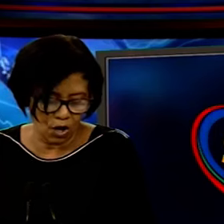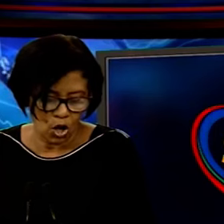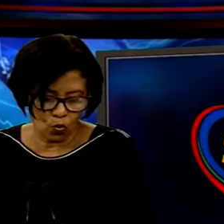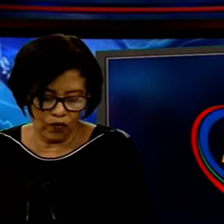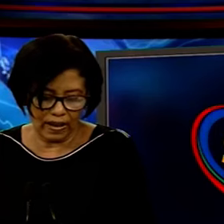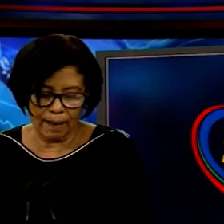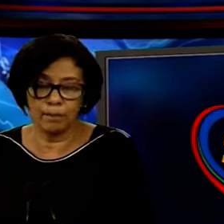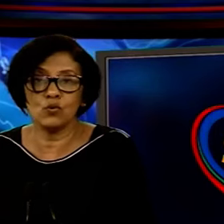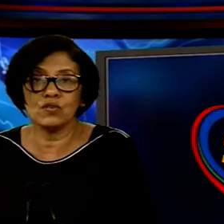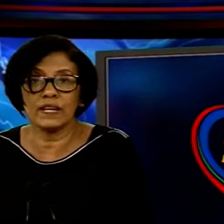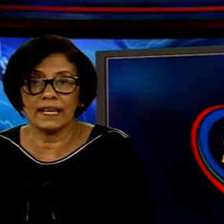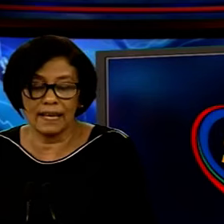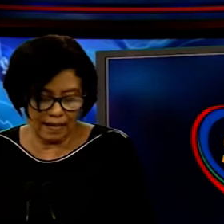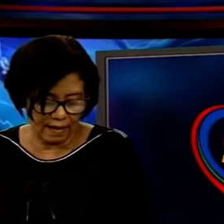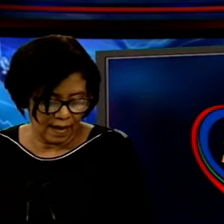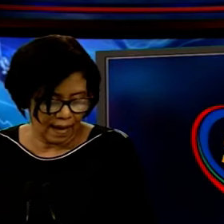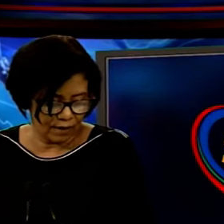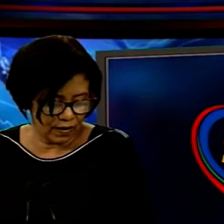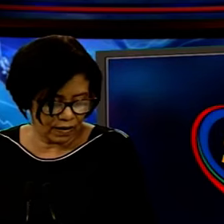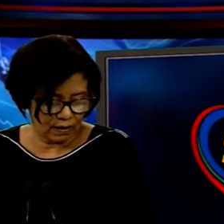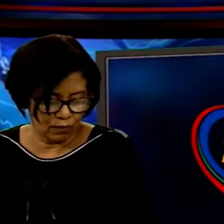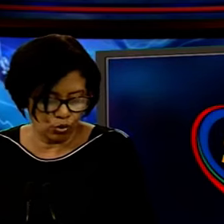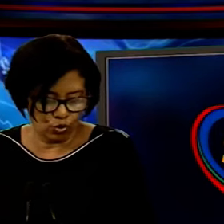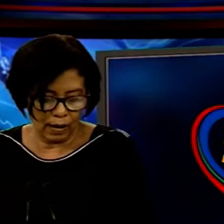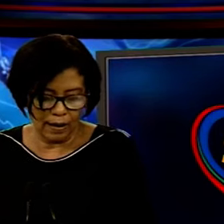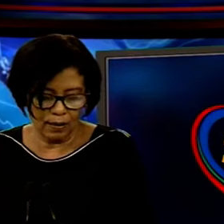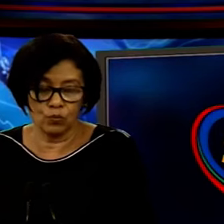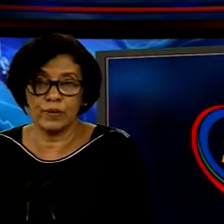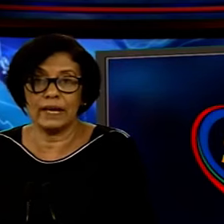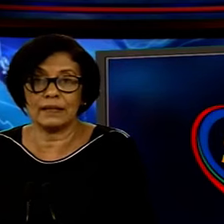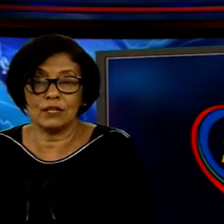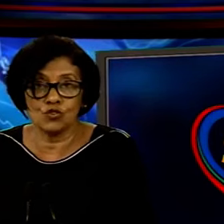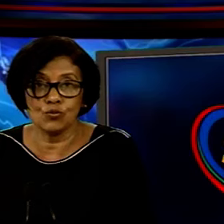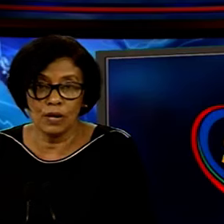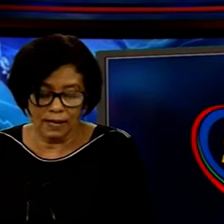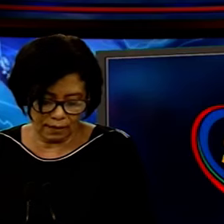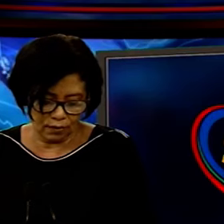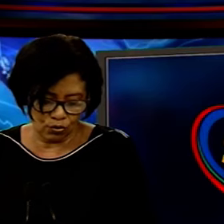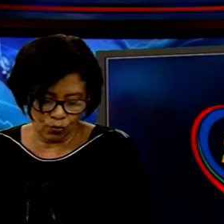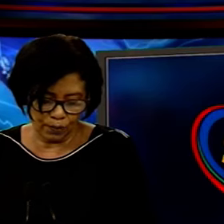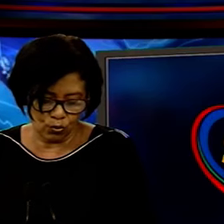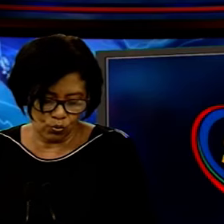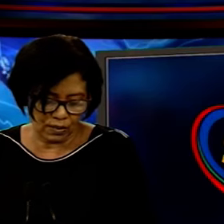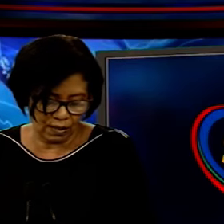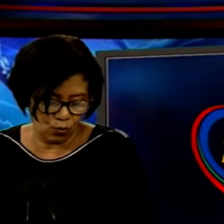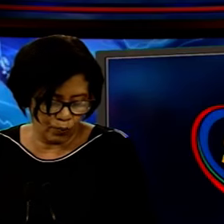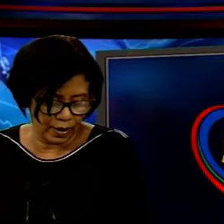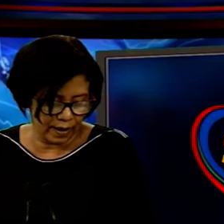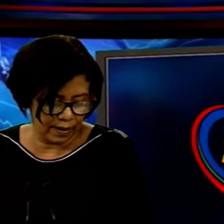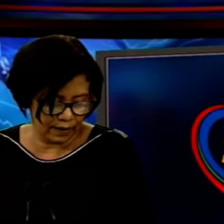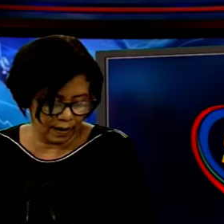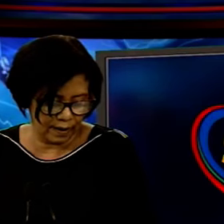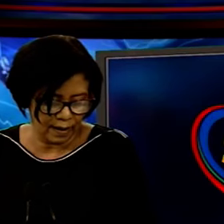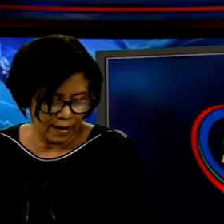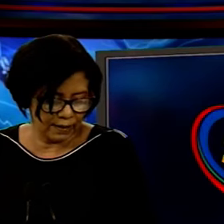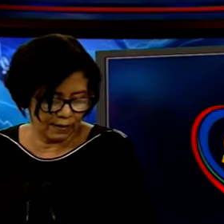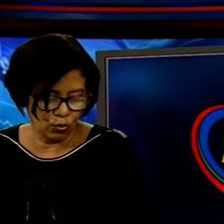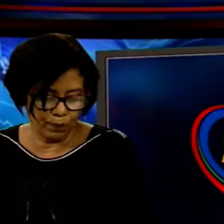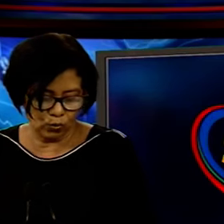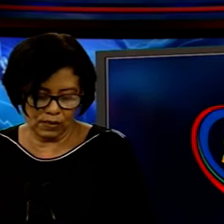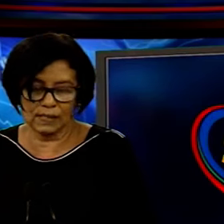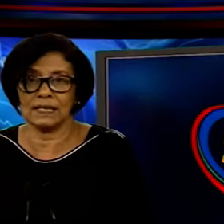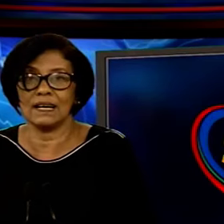sanitizer, couvrir la bouche sec néné avec mouchoir ou bien tissu, les temps où tu peux tousser ou bien éternuer. Et